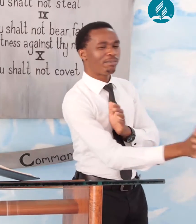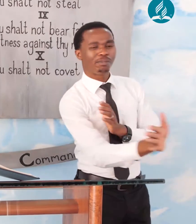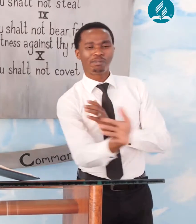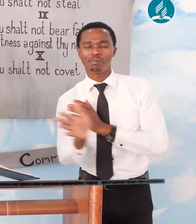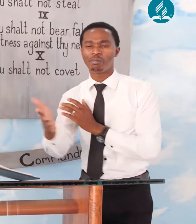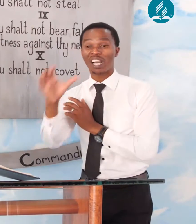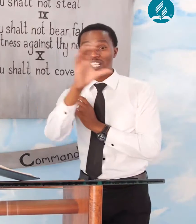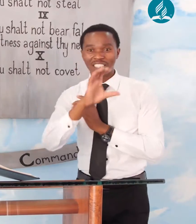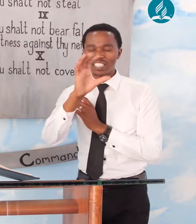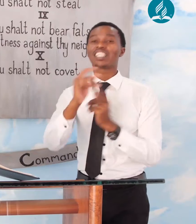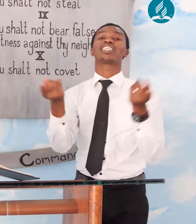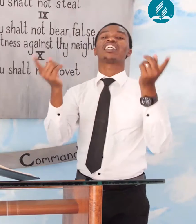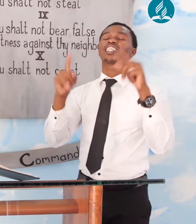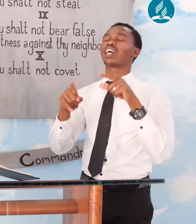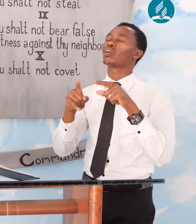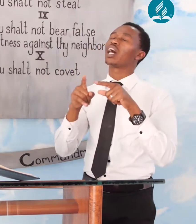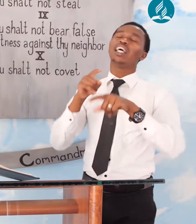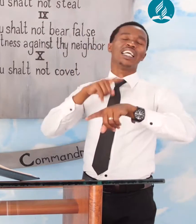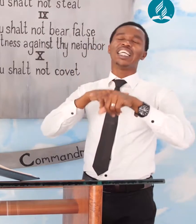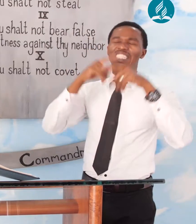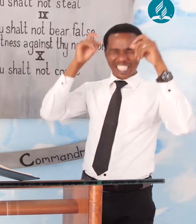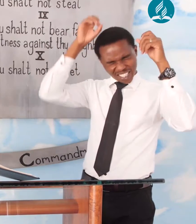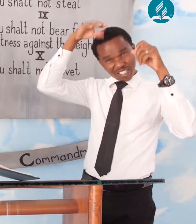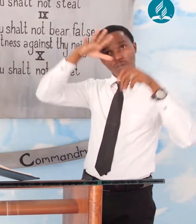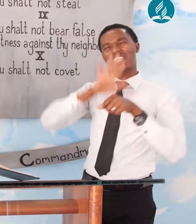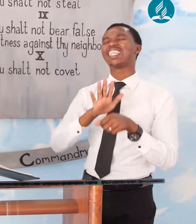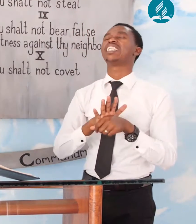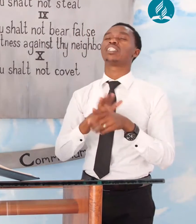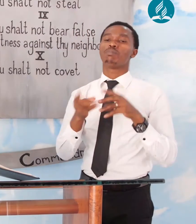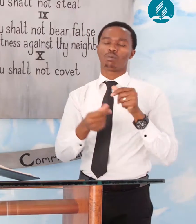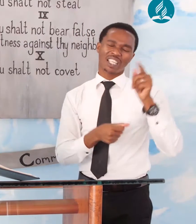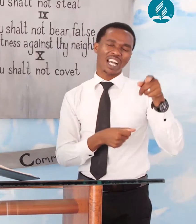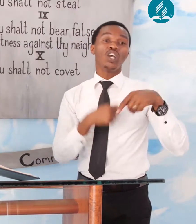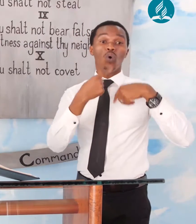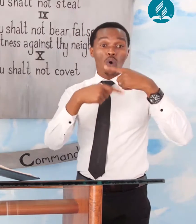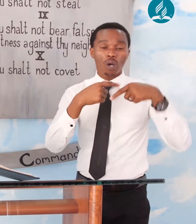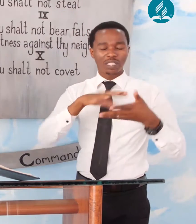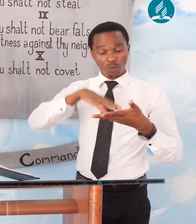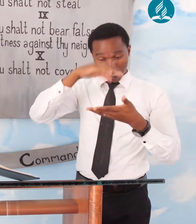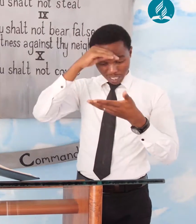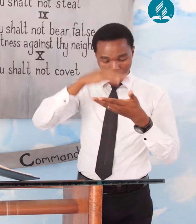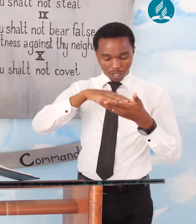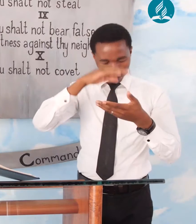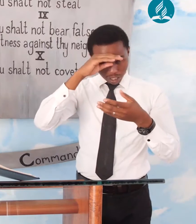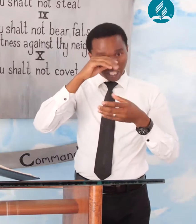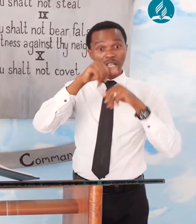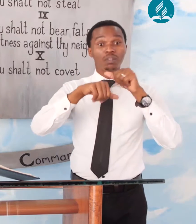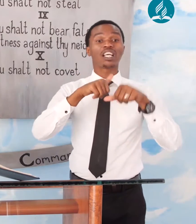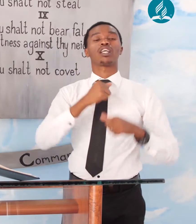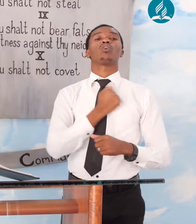hino akagenda ku izuba ryo mu butayu ibyo byose abarimo kwiga ibyigisho byo